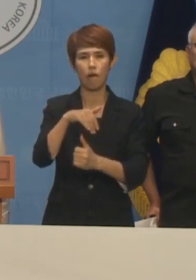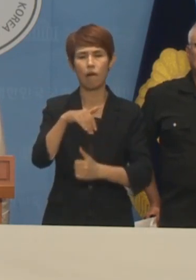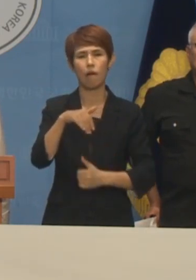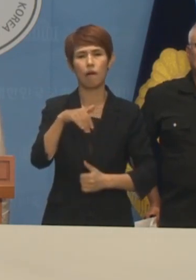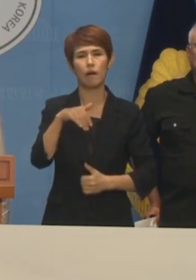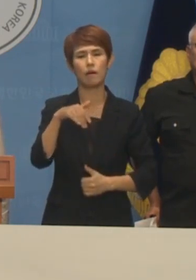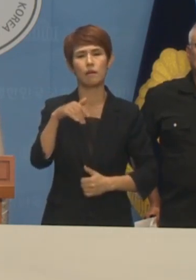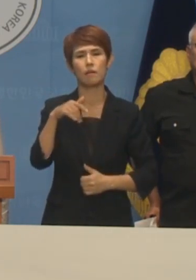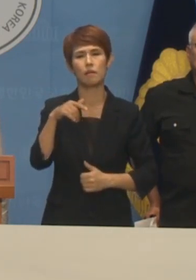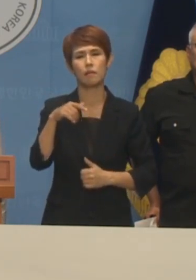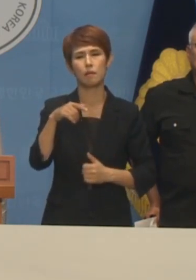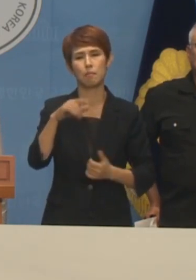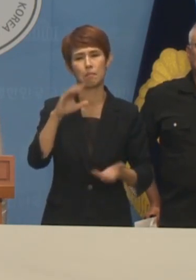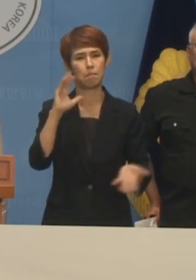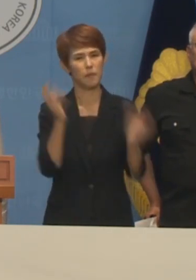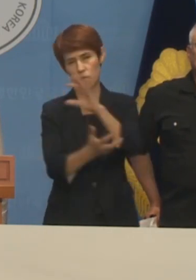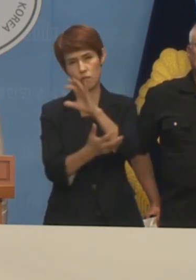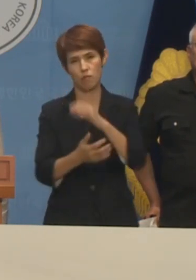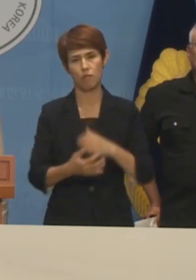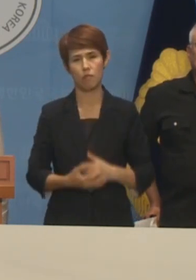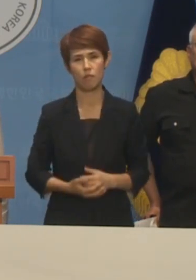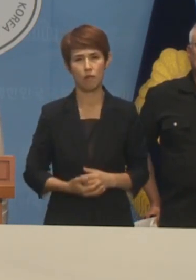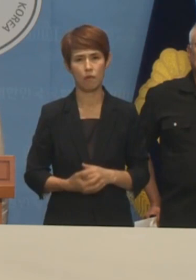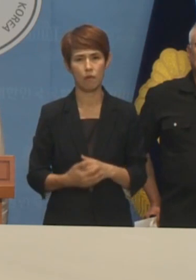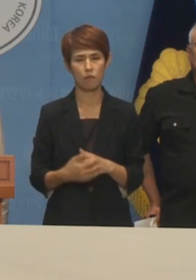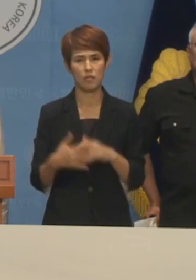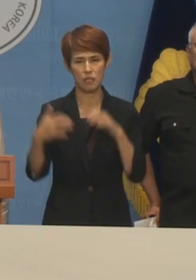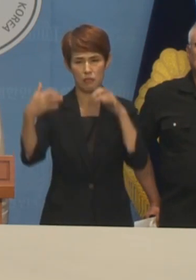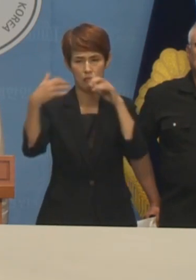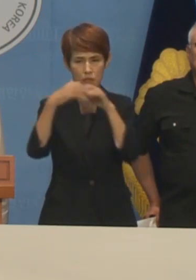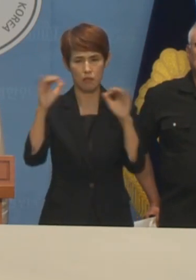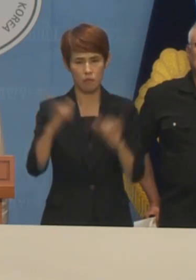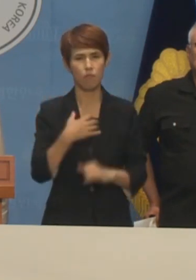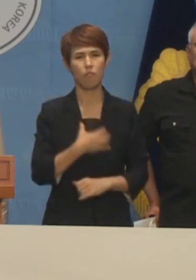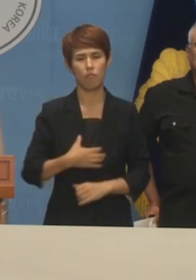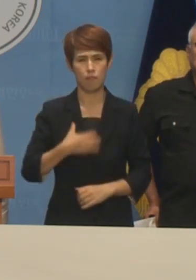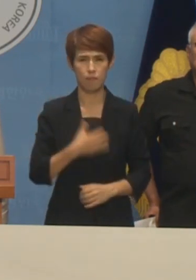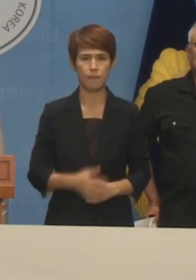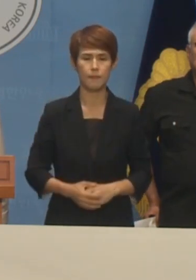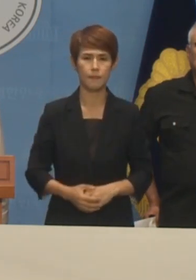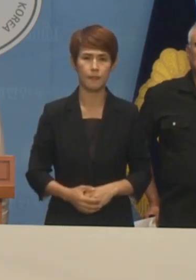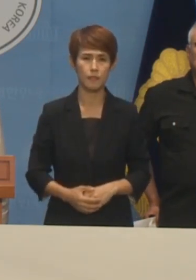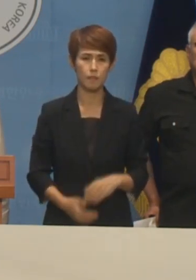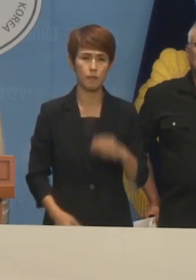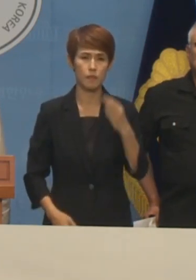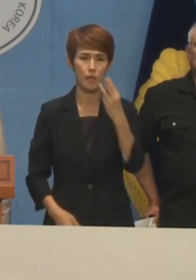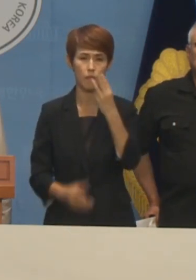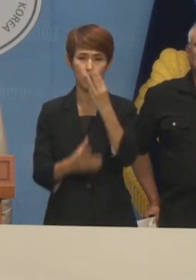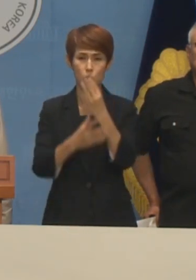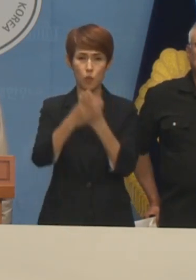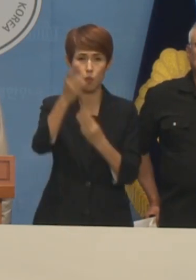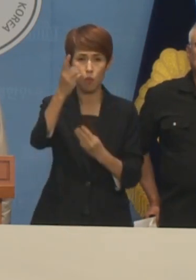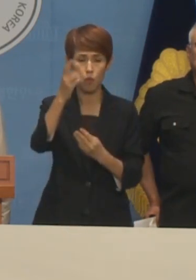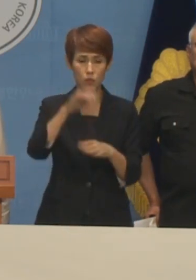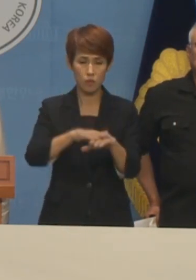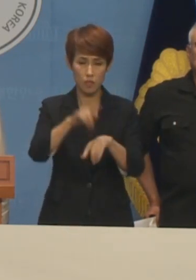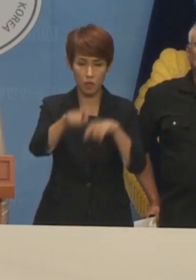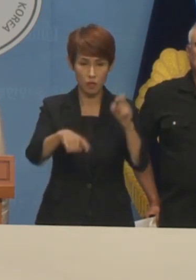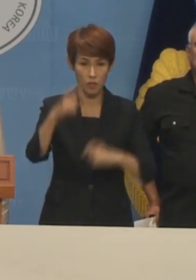전쟁 국면으로 치닫고 있습니다. 이래서 우리들의 이 삼통실현의 정신을 일반